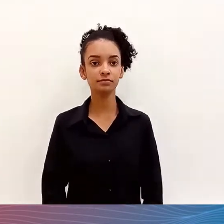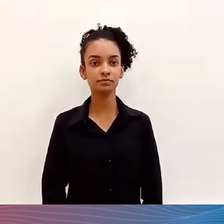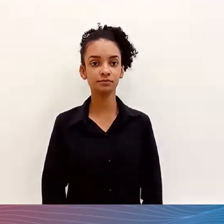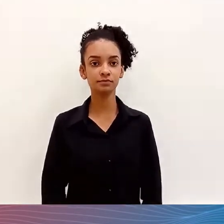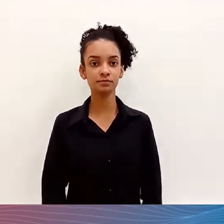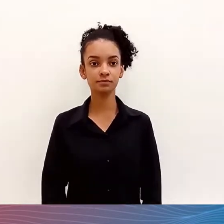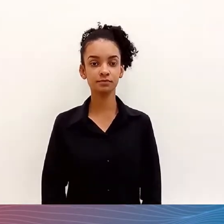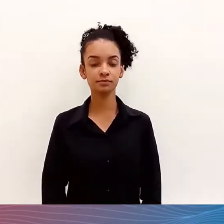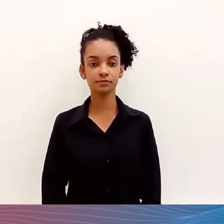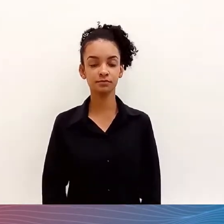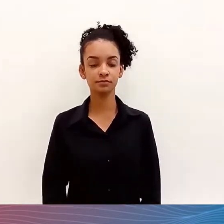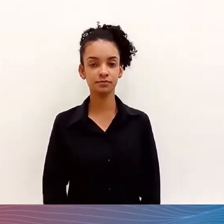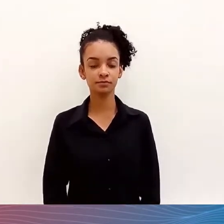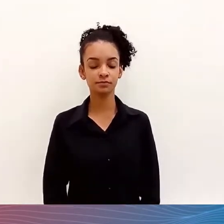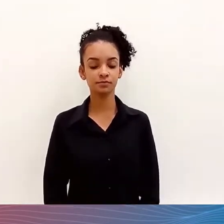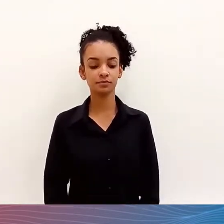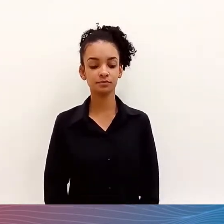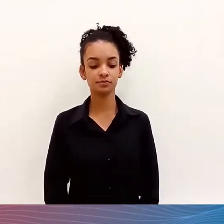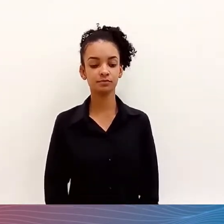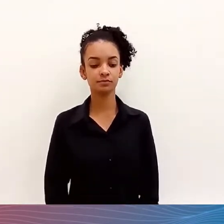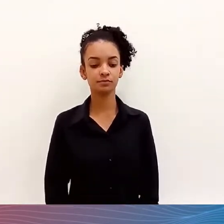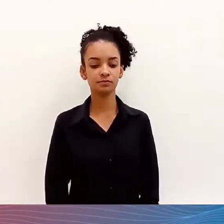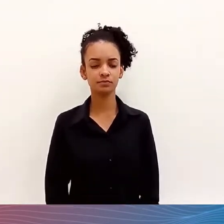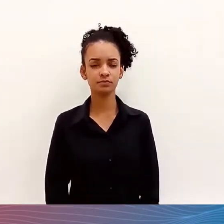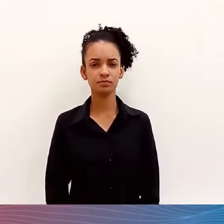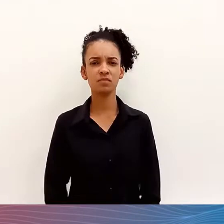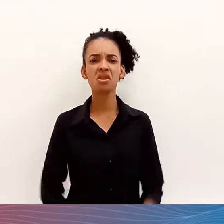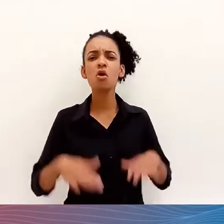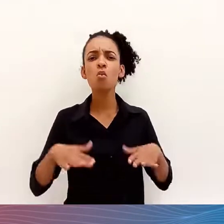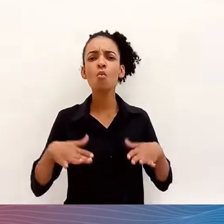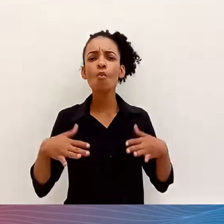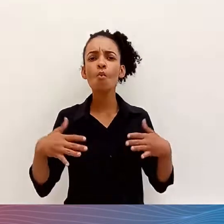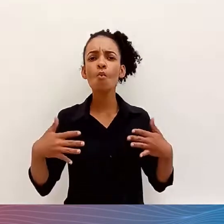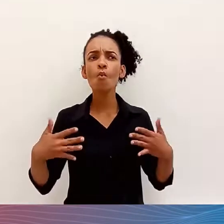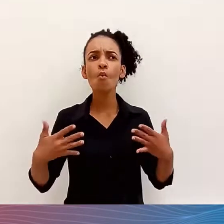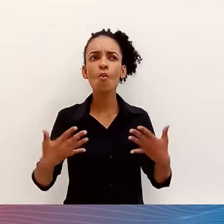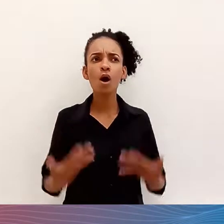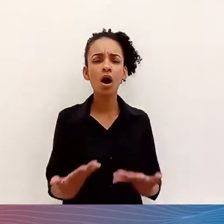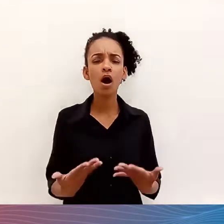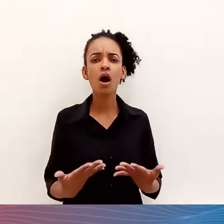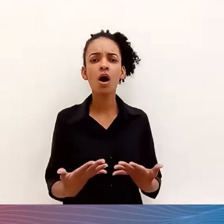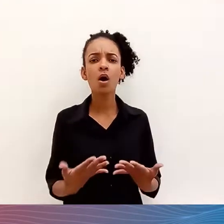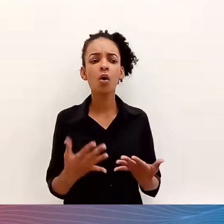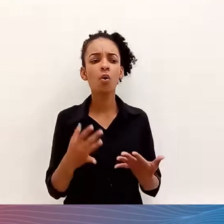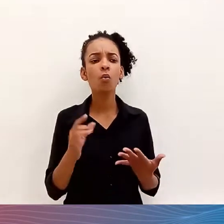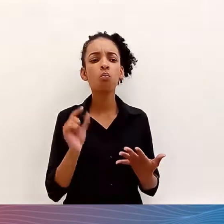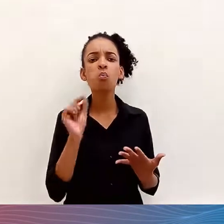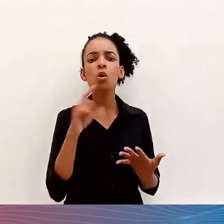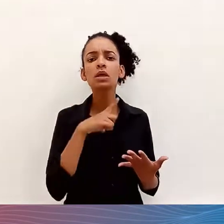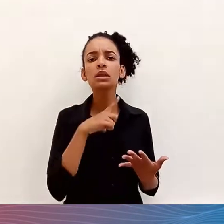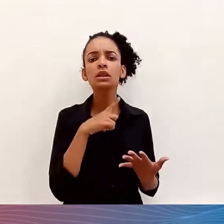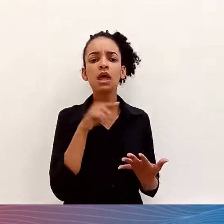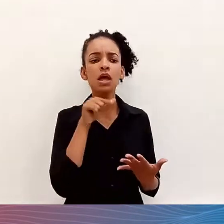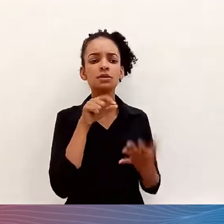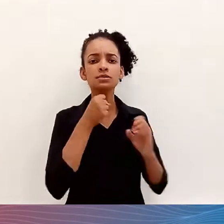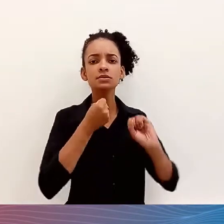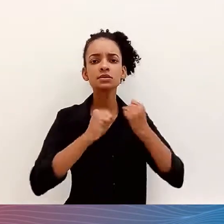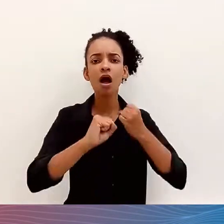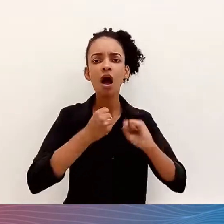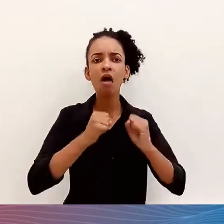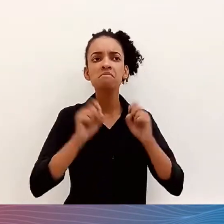qual é o conteúdo do Salmo 68? Do que trata Salmo